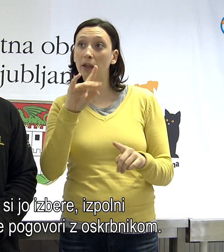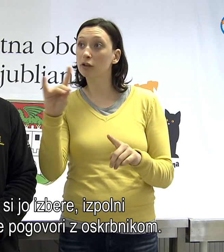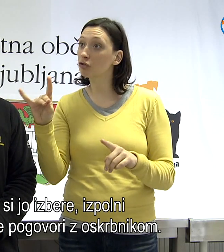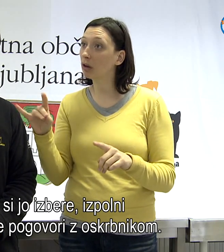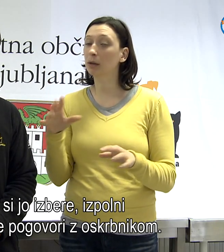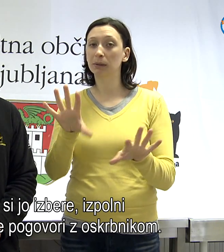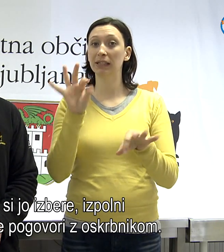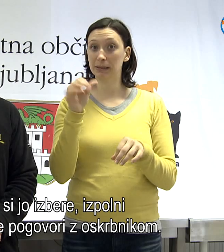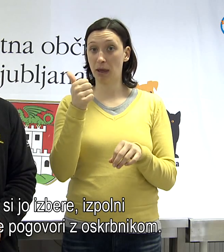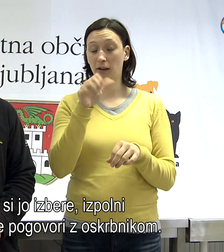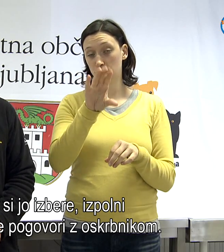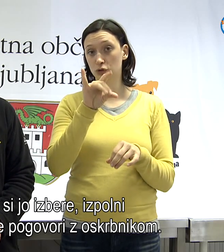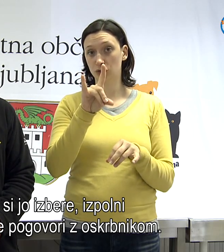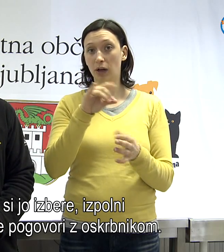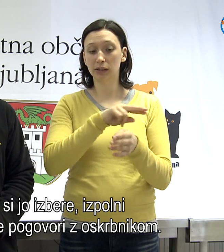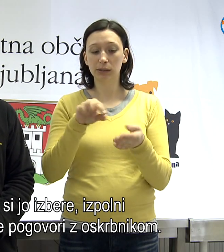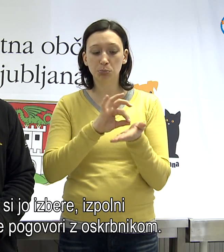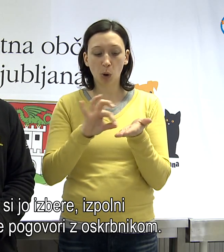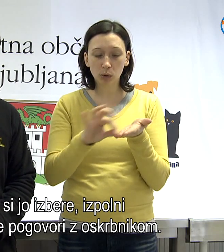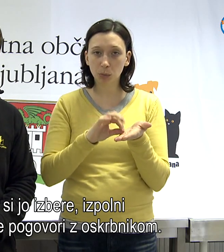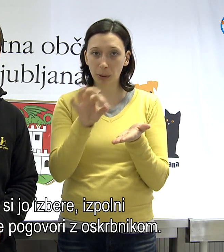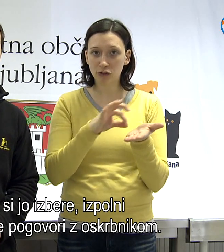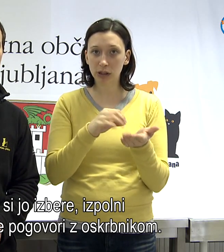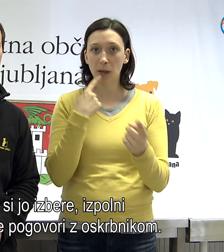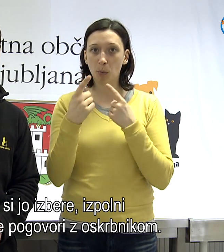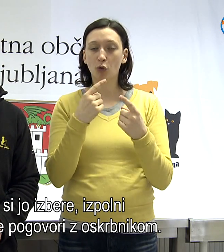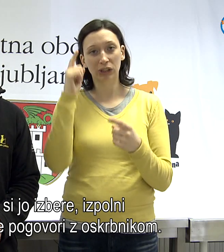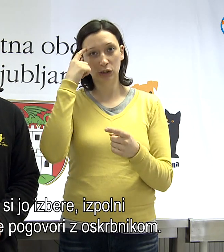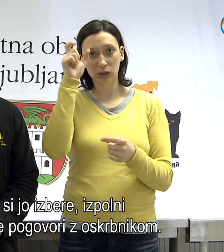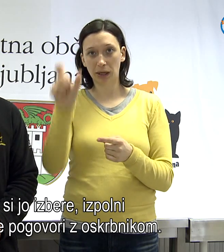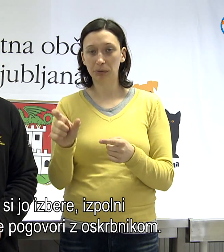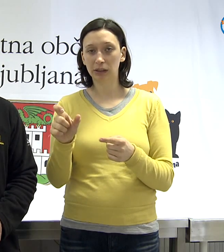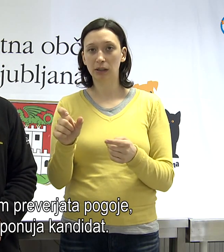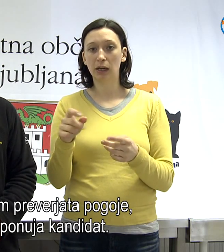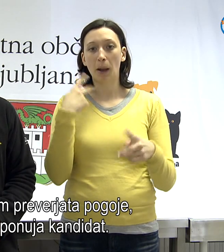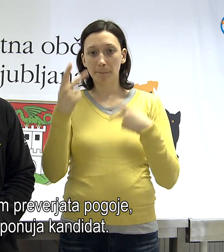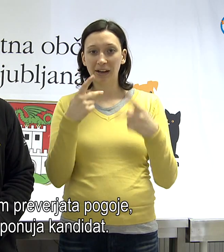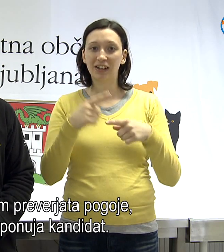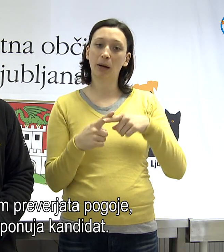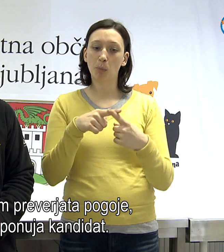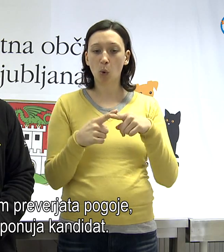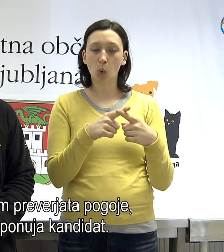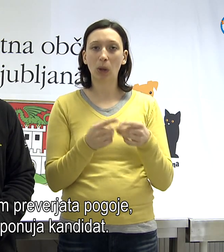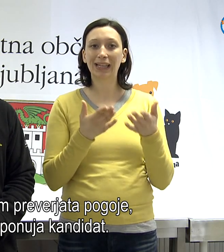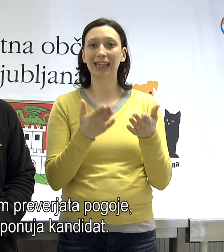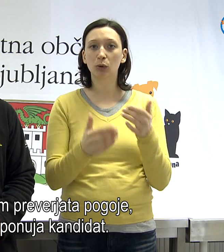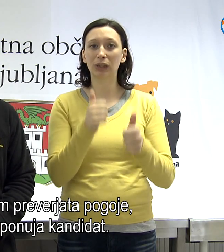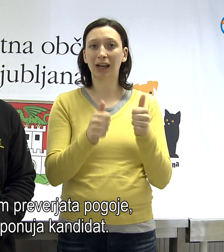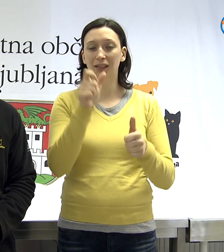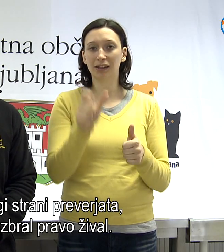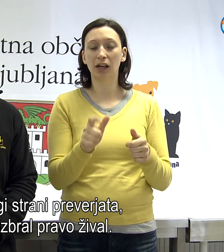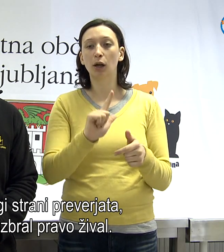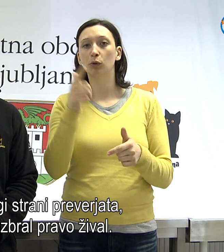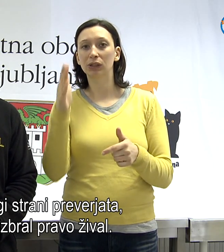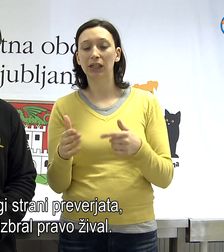ko si žival izbere, izpolni vprašalnik, se pogovori z oskrbnikom, predvsem preverjata pogoje, ki jih nudi kandidat, po drugi